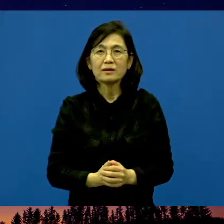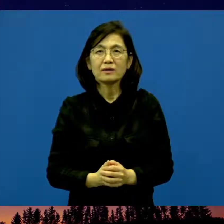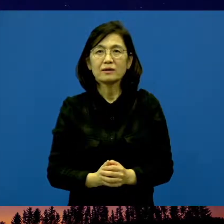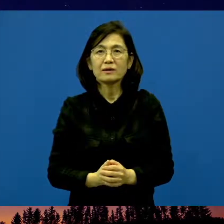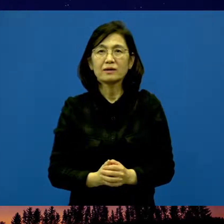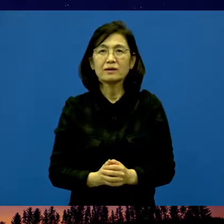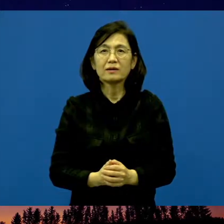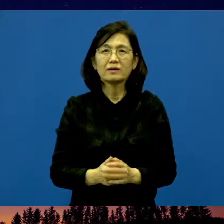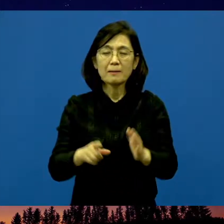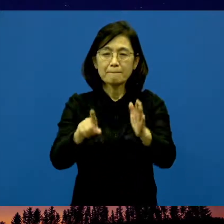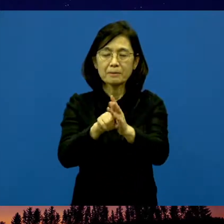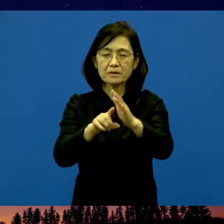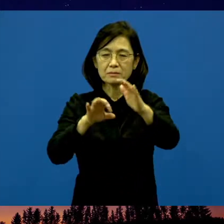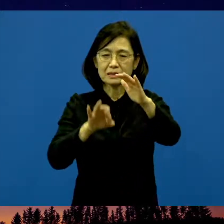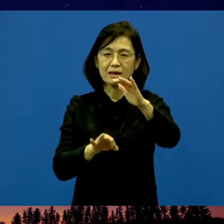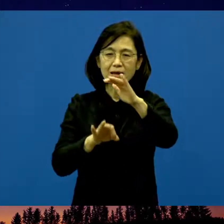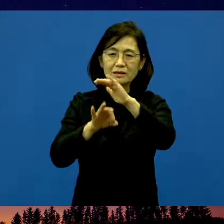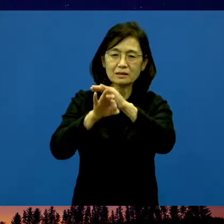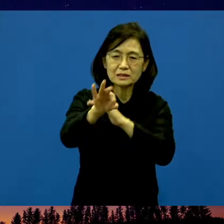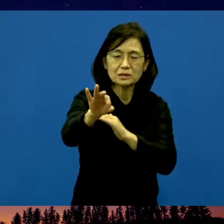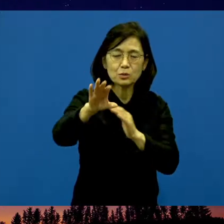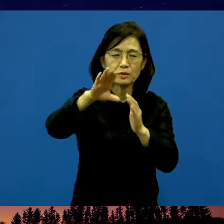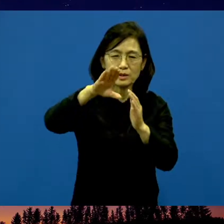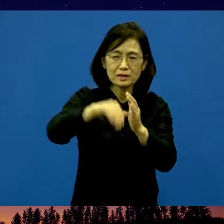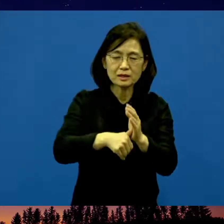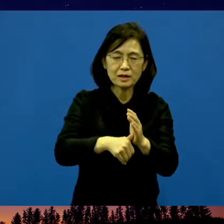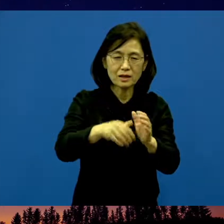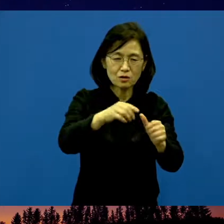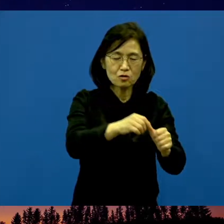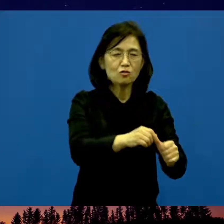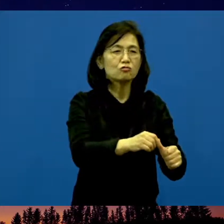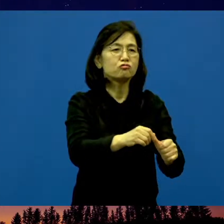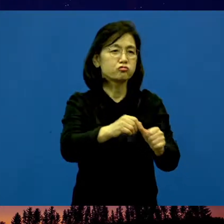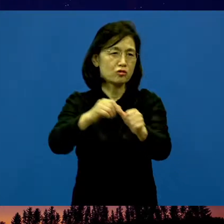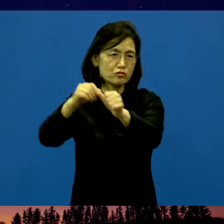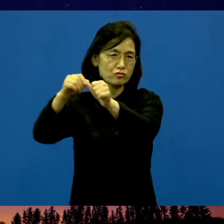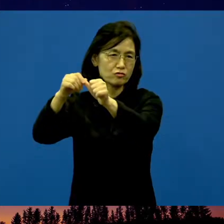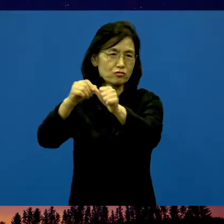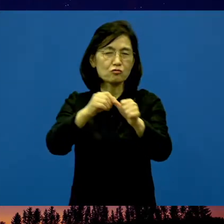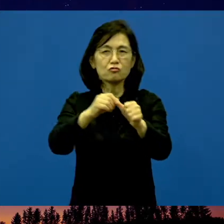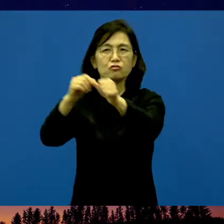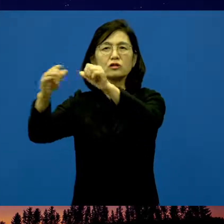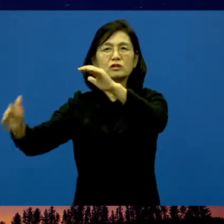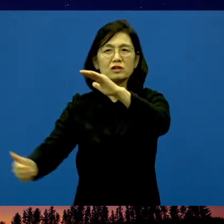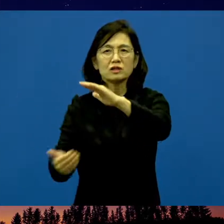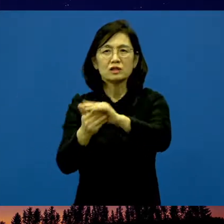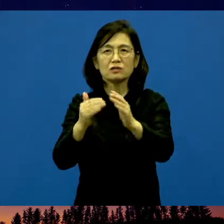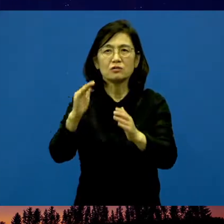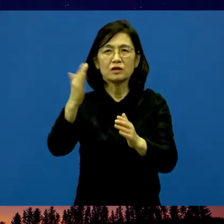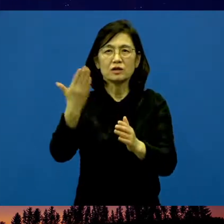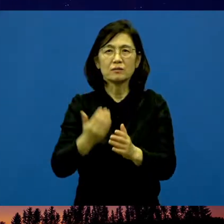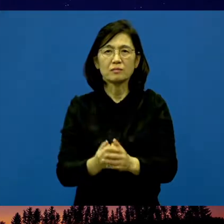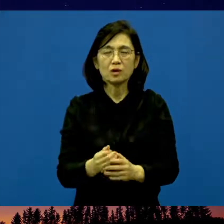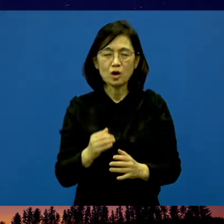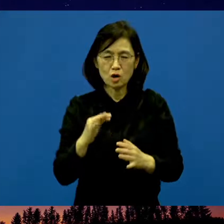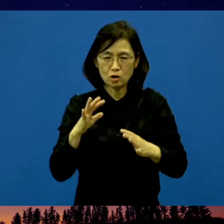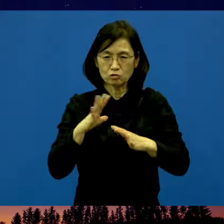가는. 그래서 바울은 두렵고 떨림으로 너희 구원을 이루라 했어요. 두렵고